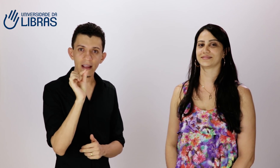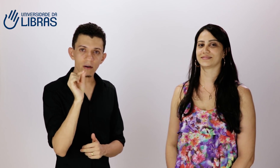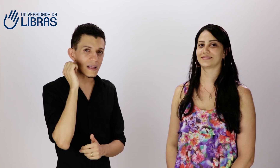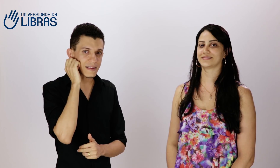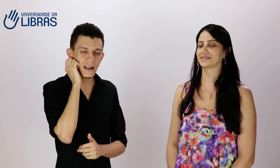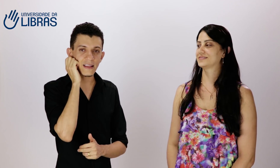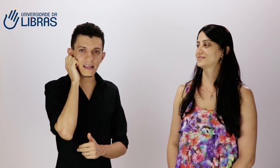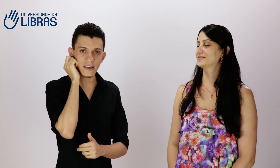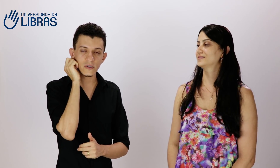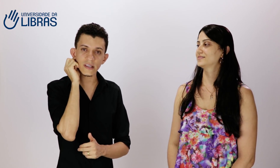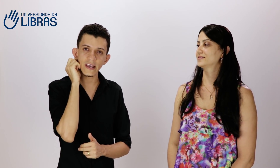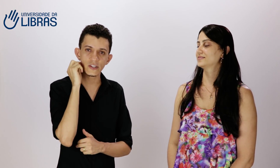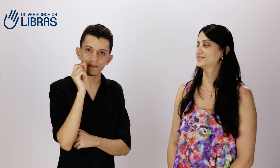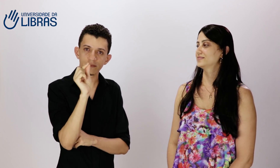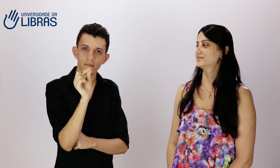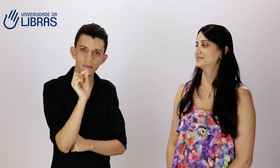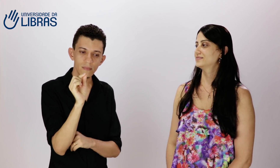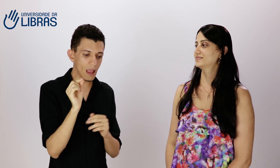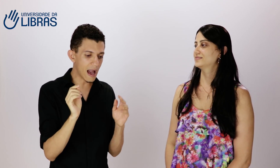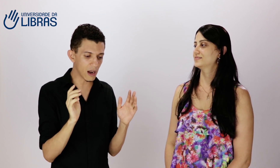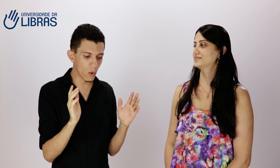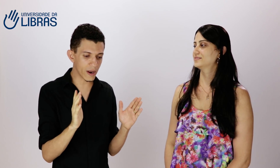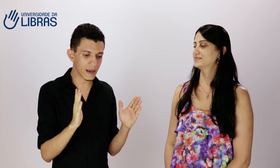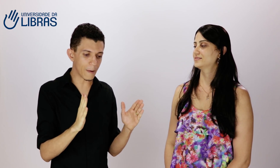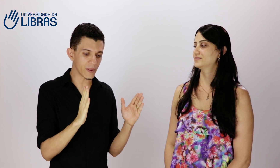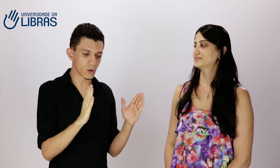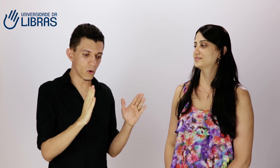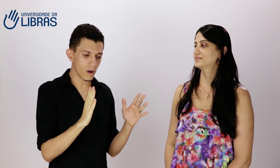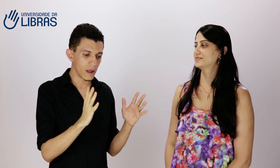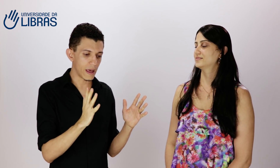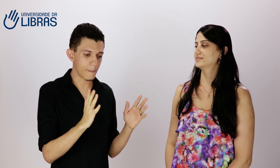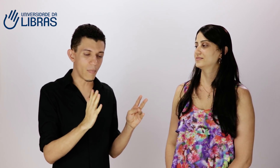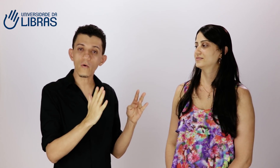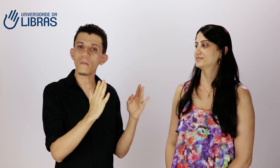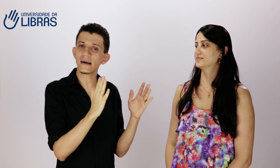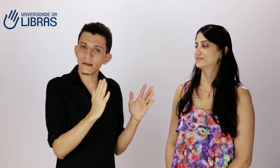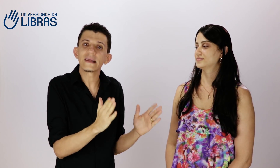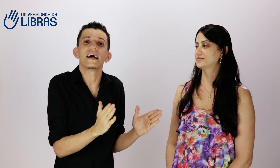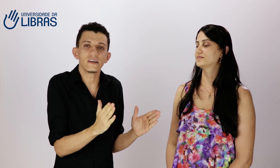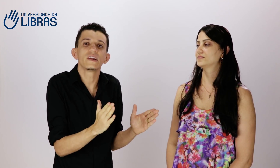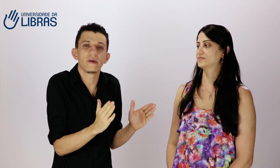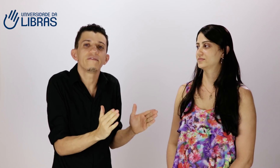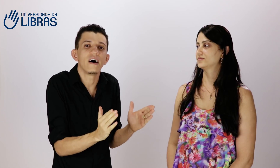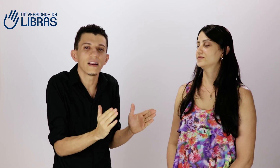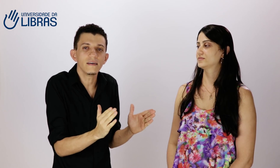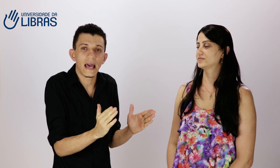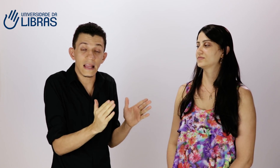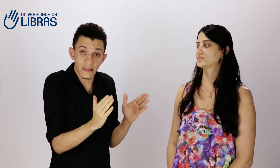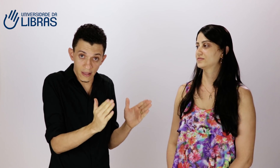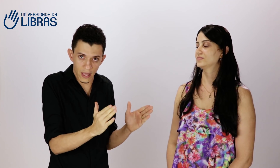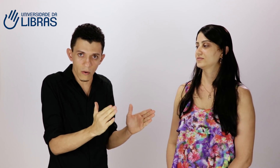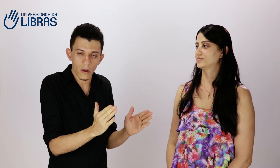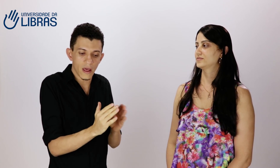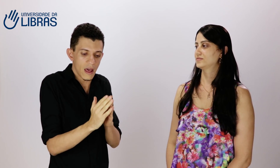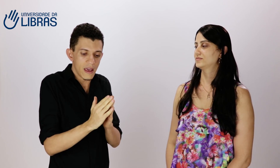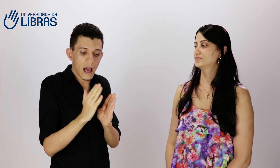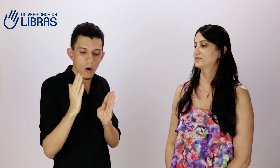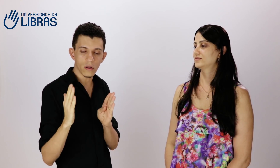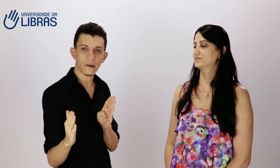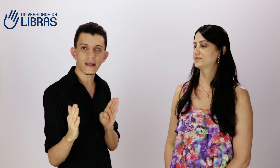tem um detalhe interessante, é o seguinte: a Luana captou pouco mais da metade da minha fala, ela entendeu, e a outra